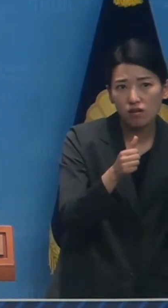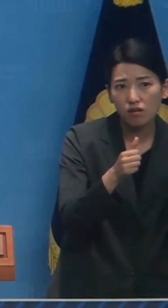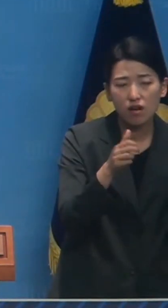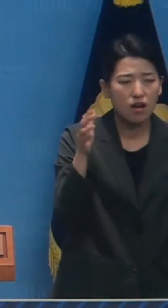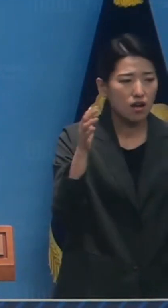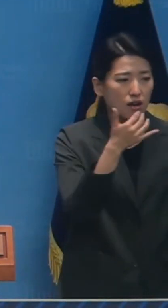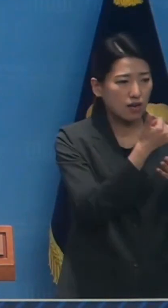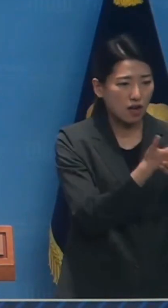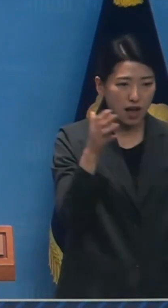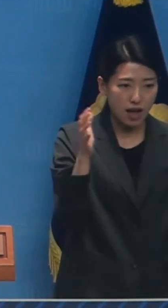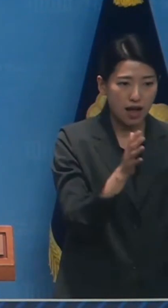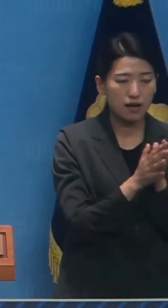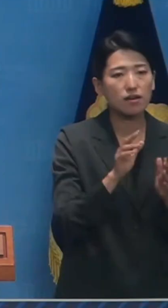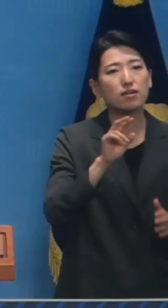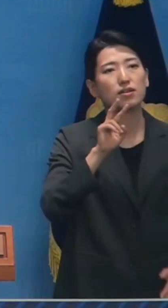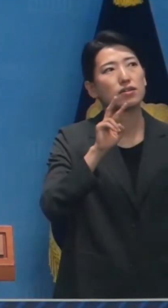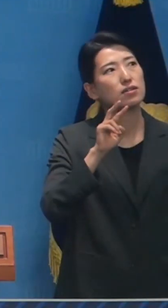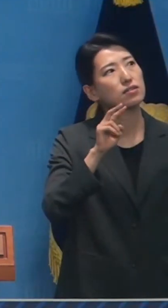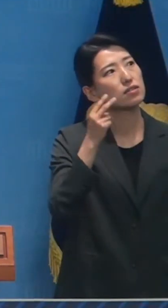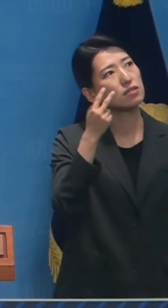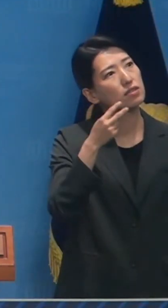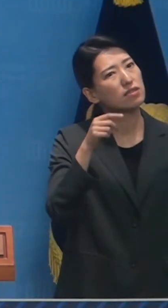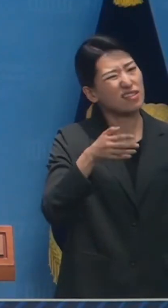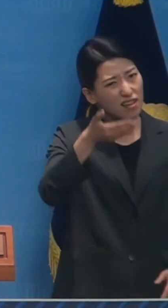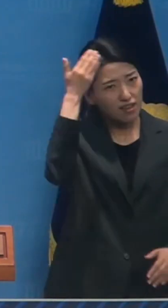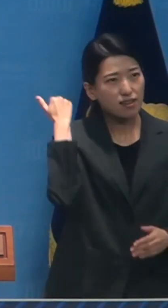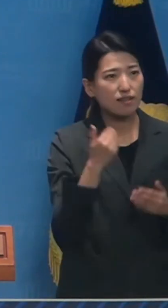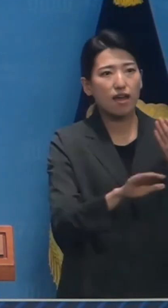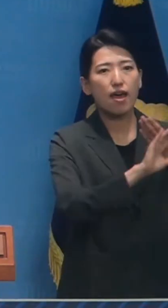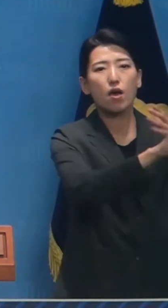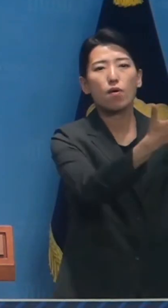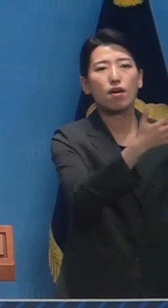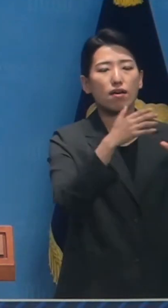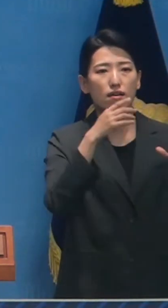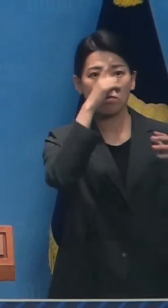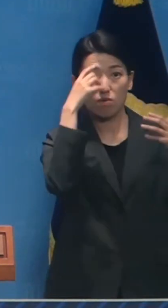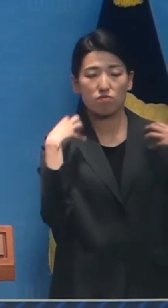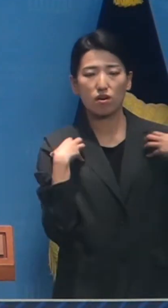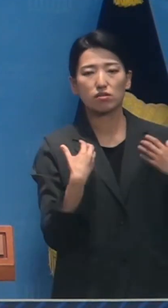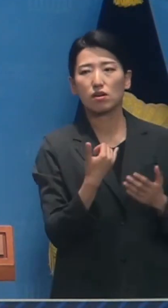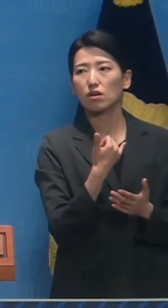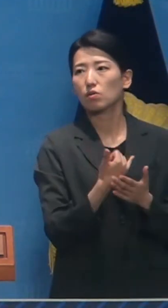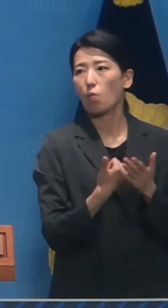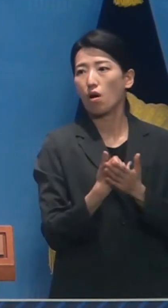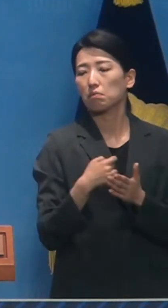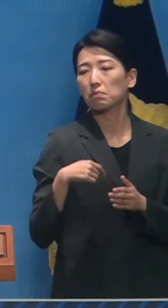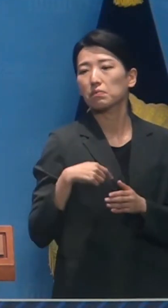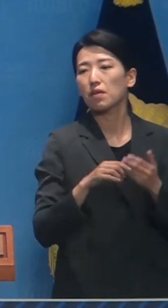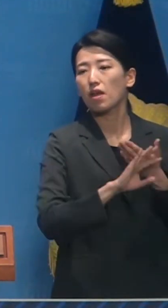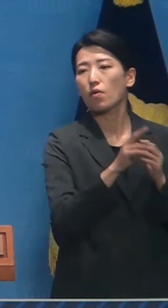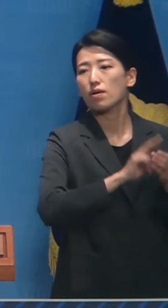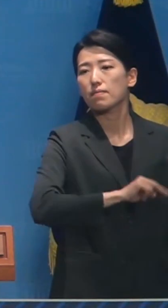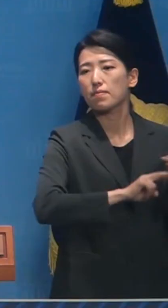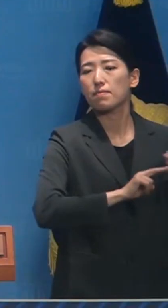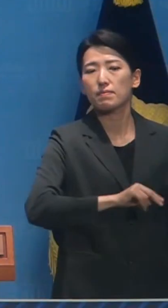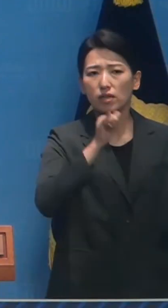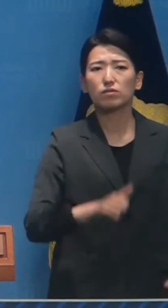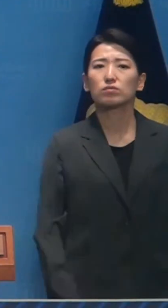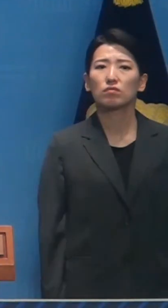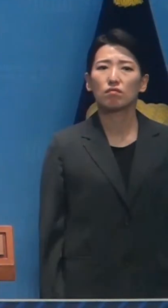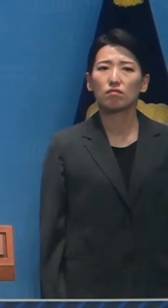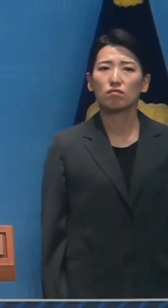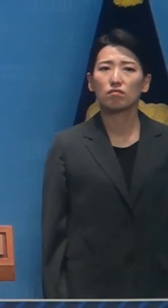명을 돈 받고 수출했던 해외 입양의 역사를 보았을 때 대한민국은 정책적으로 고아를 만들어서